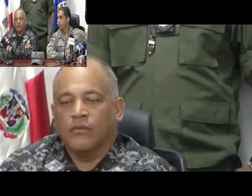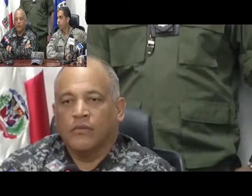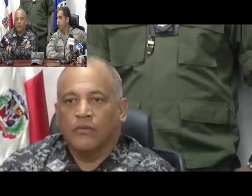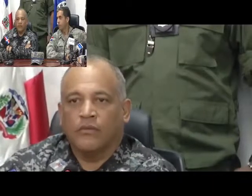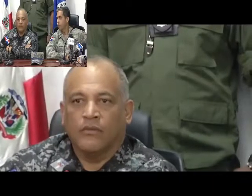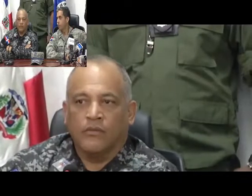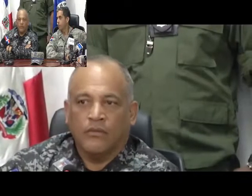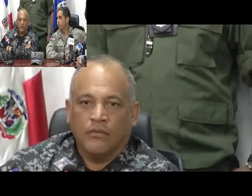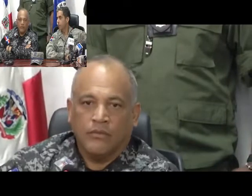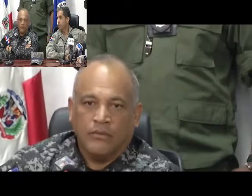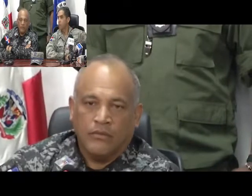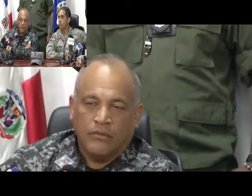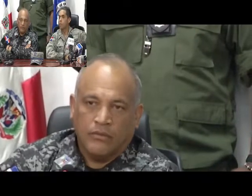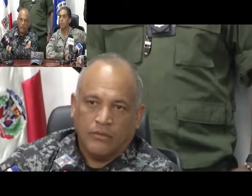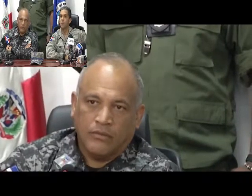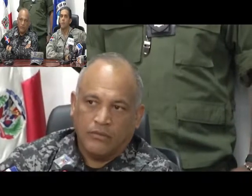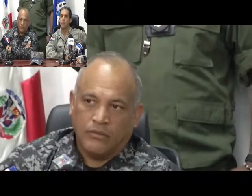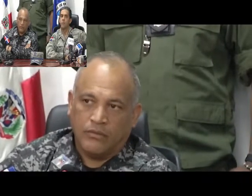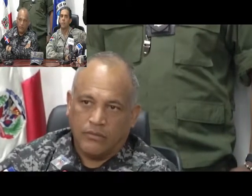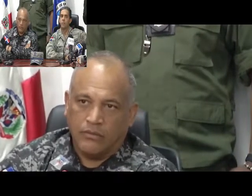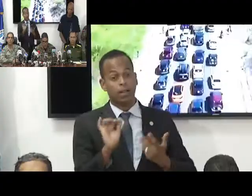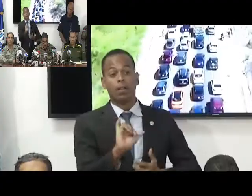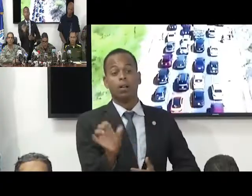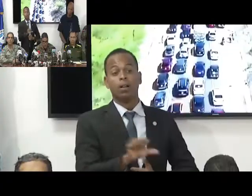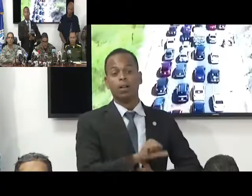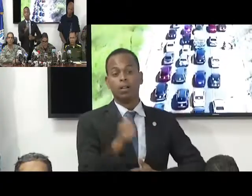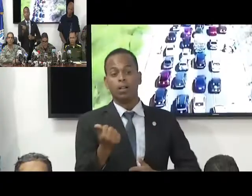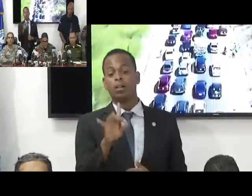por conducir sin el casco protector. Además,